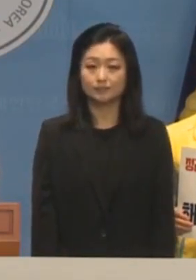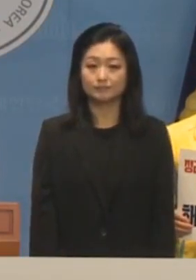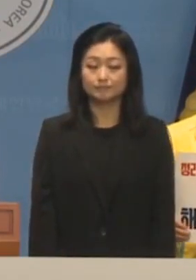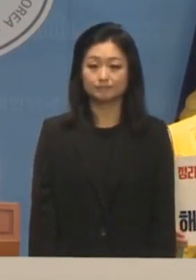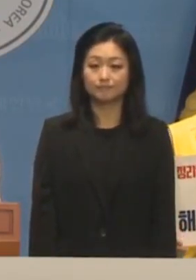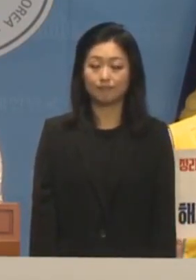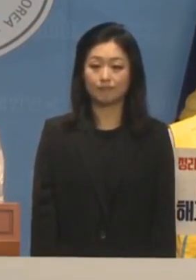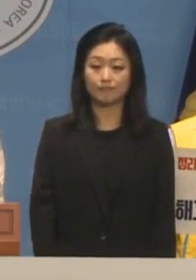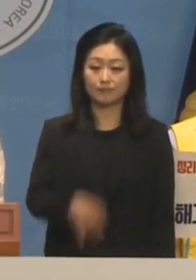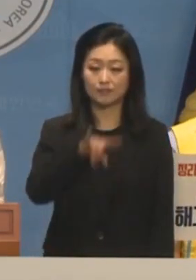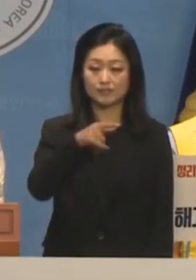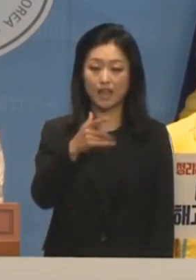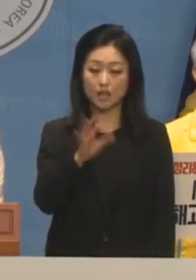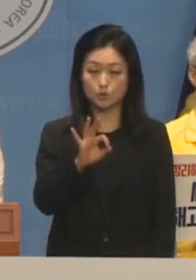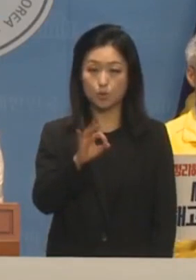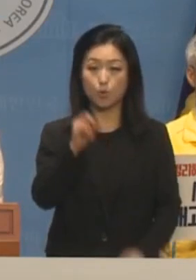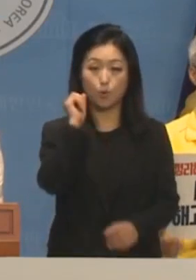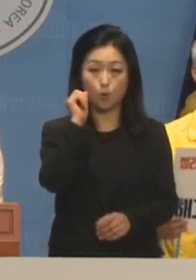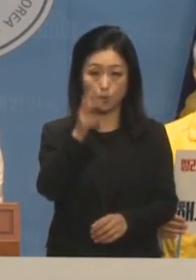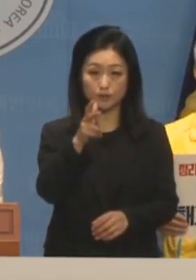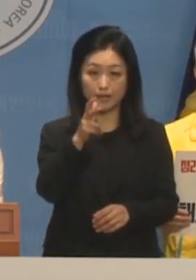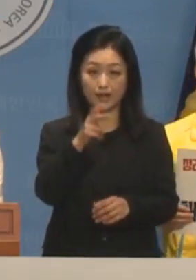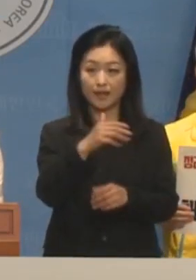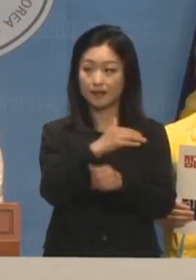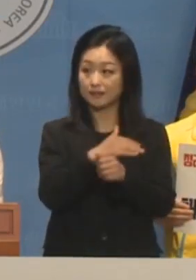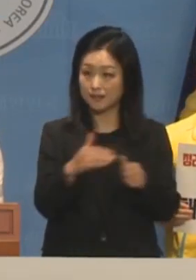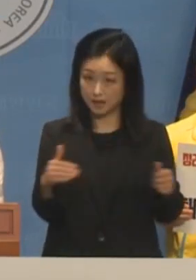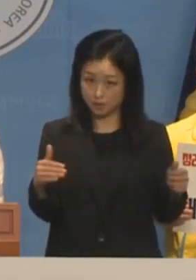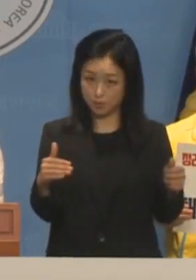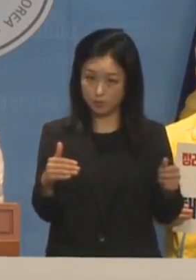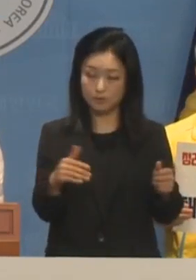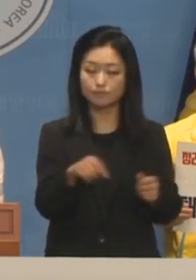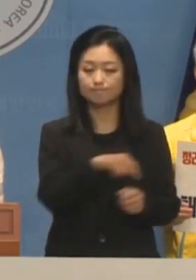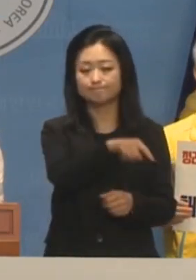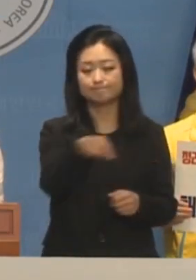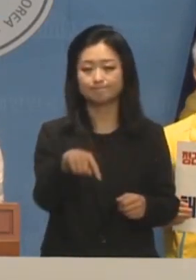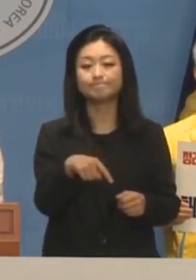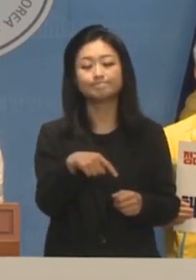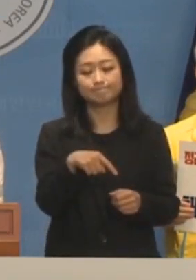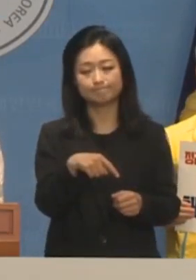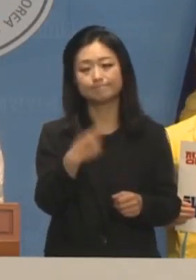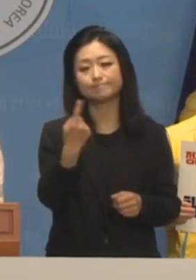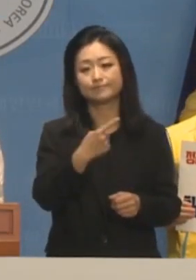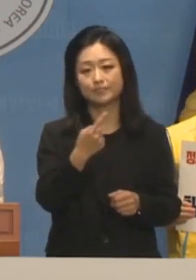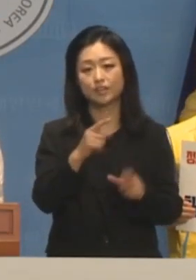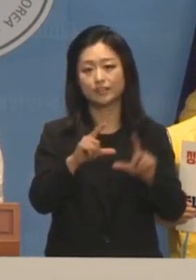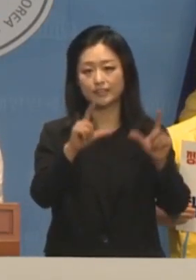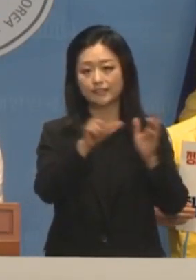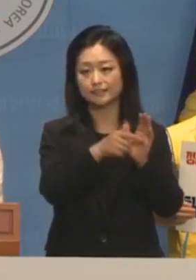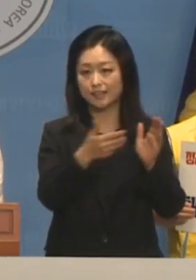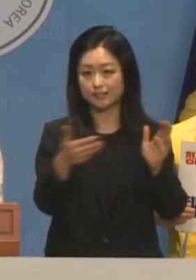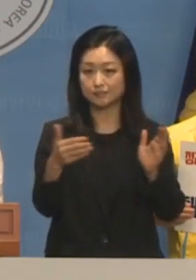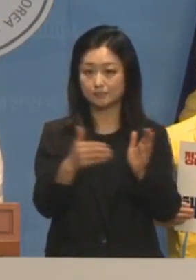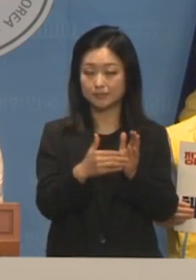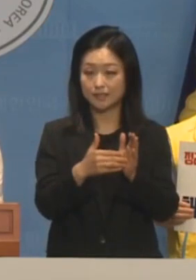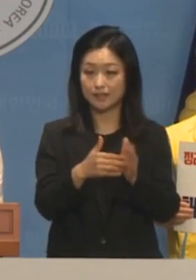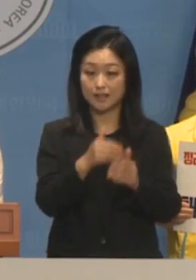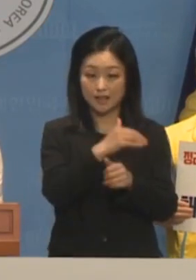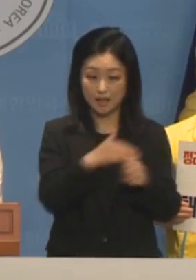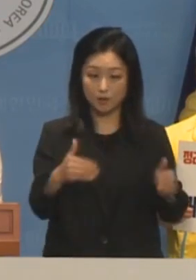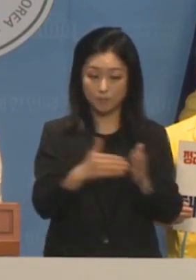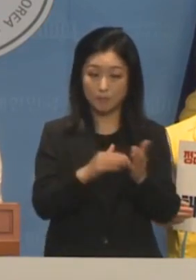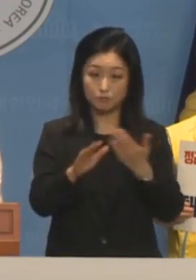네, 세종호텔 정리해고 1000일이 지났습니다. 해고 1년 만에 흑자로